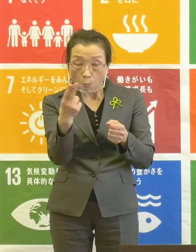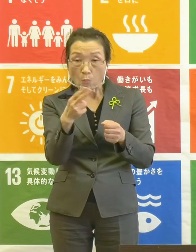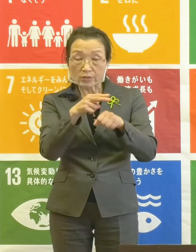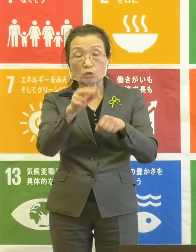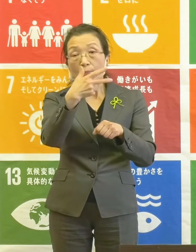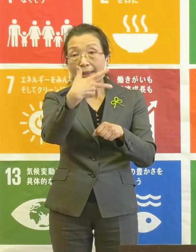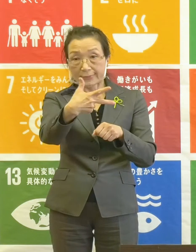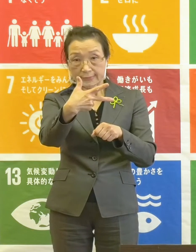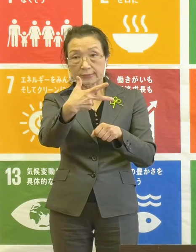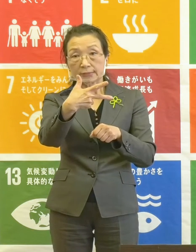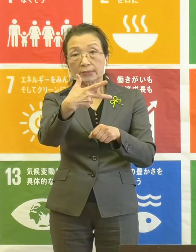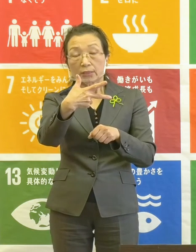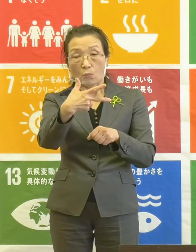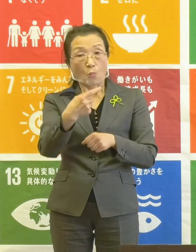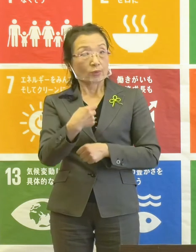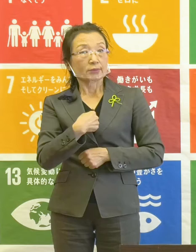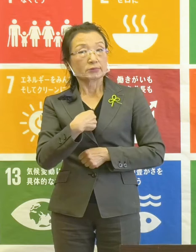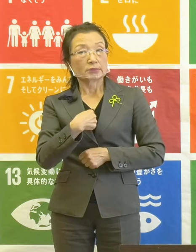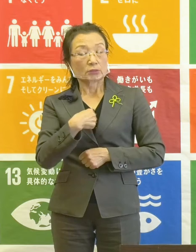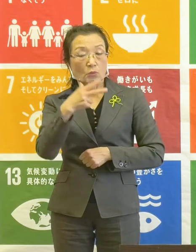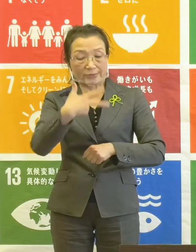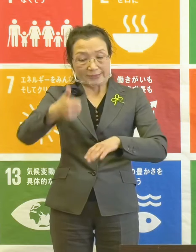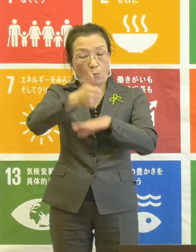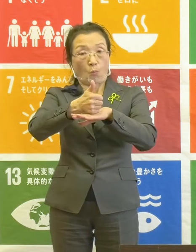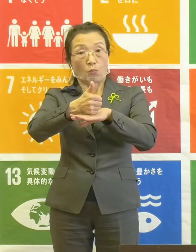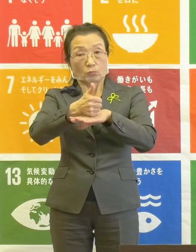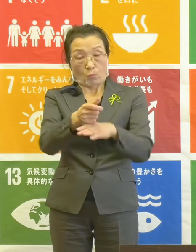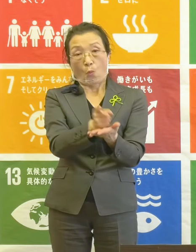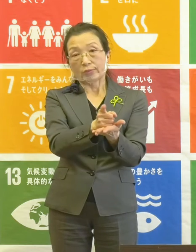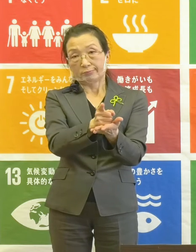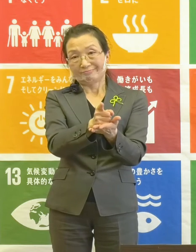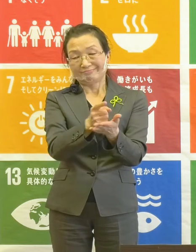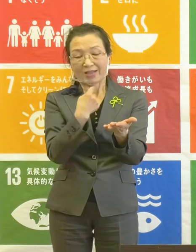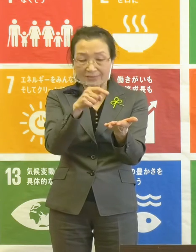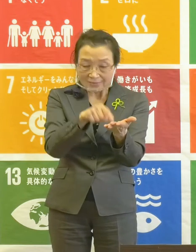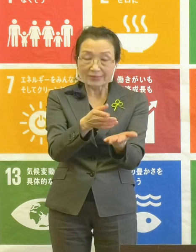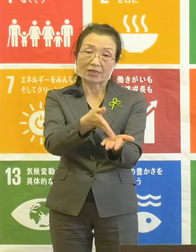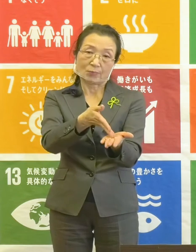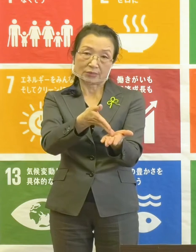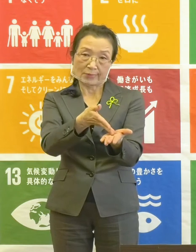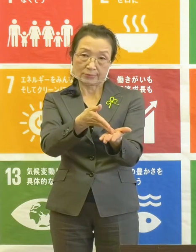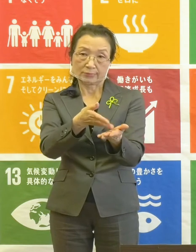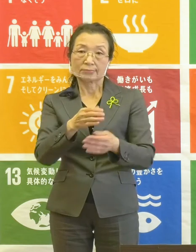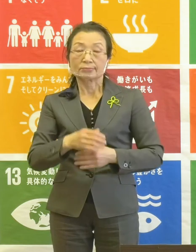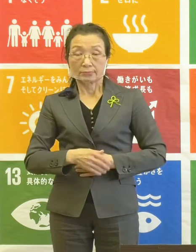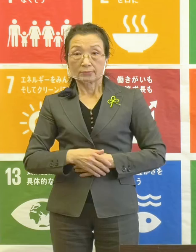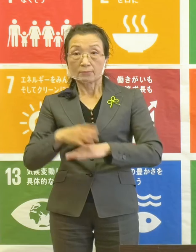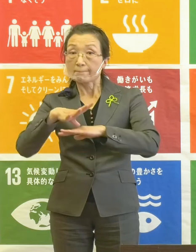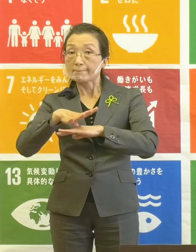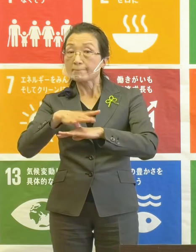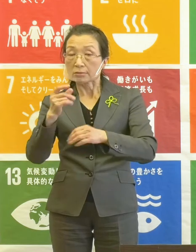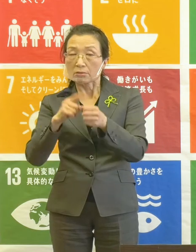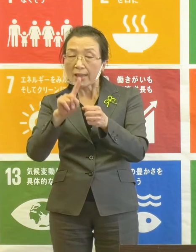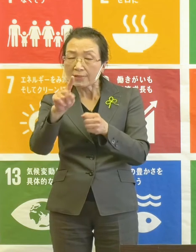の私の市長としての方針について簡単にご説明をいたします。まず